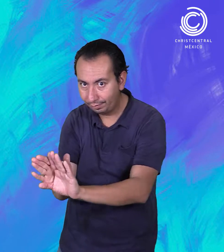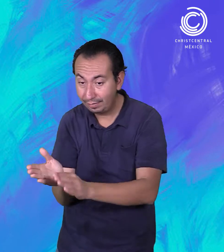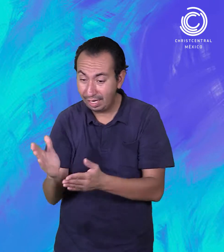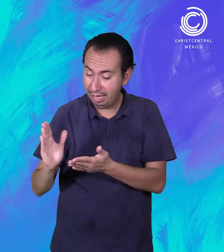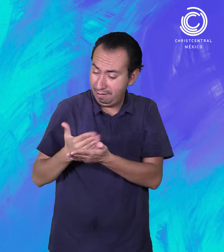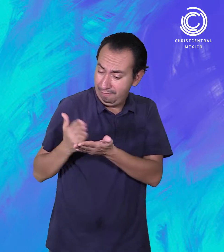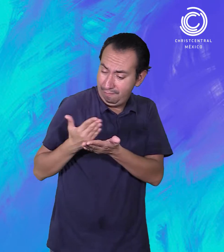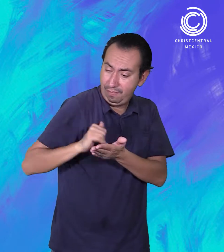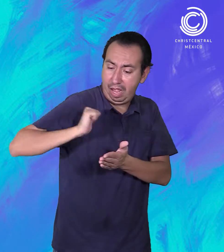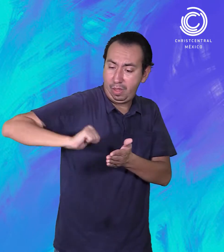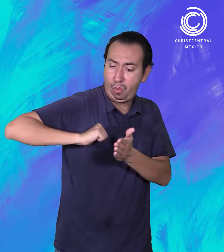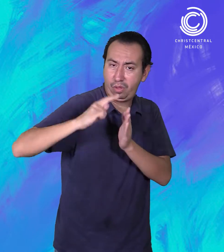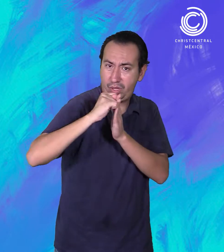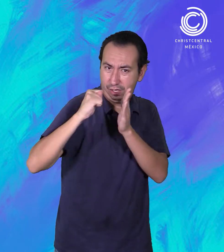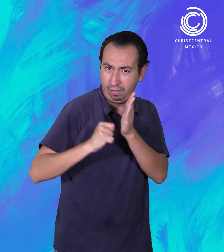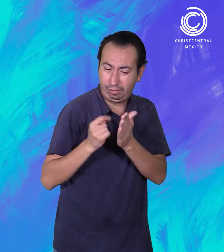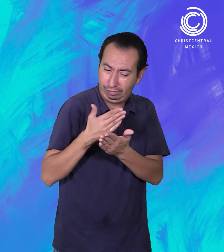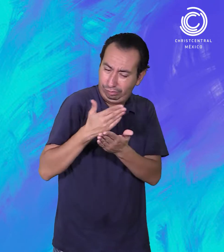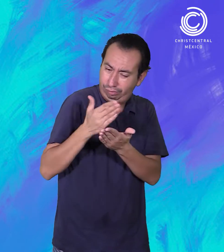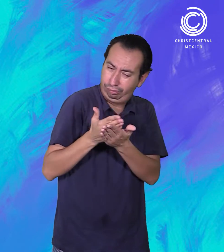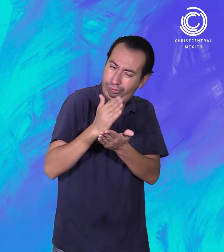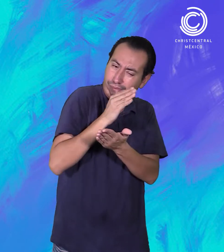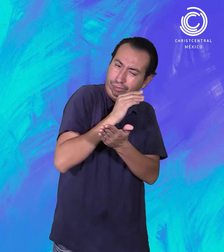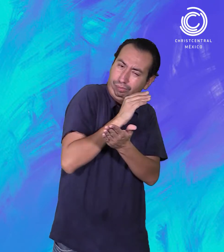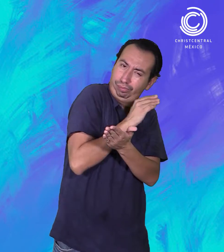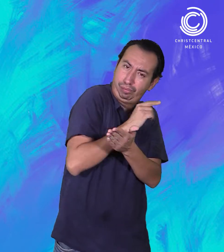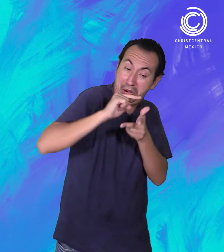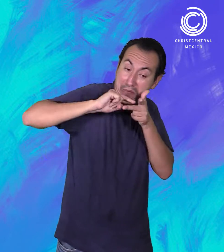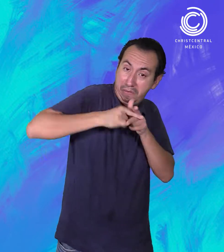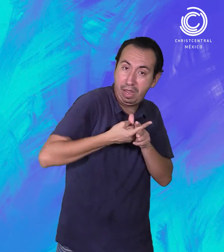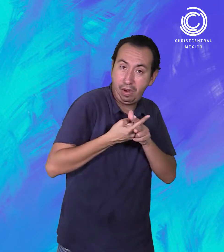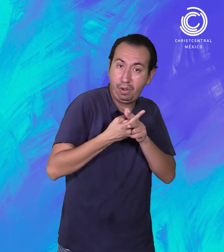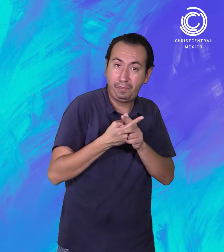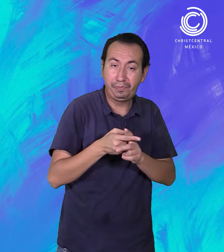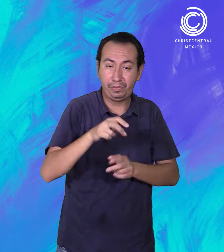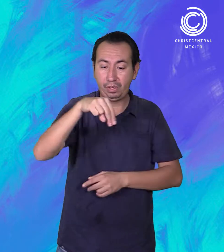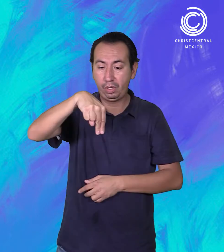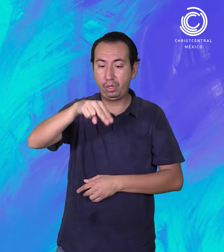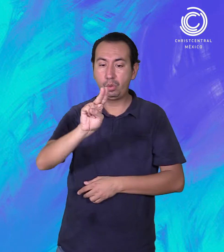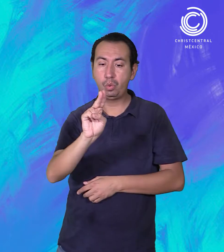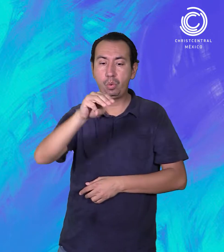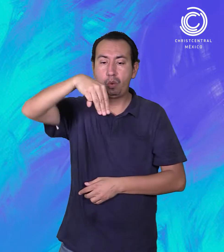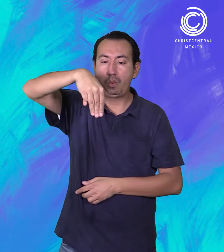entonces a el libro de Números capítulo 11,